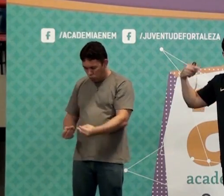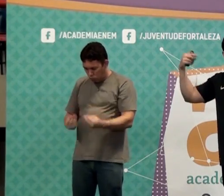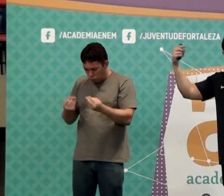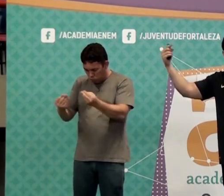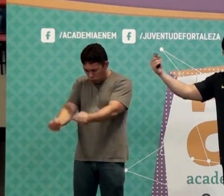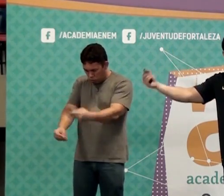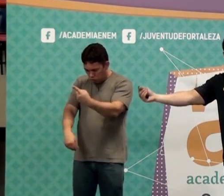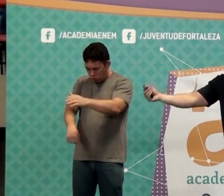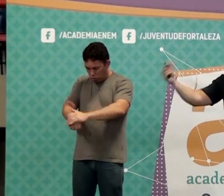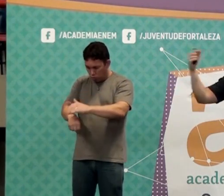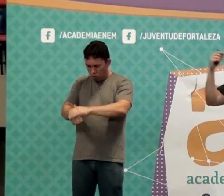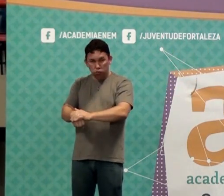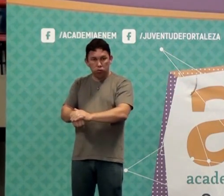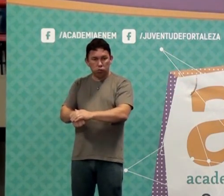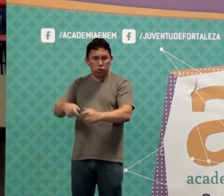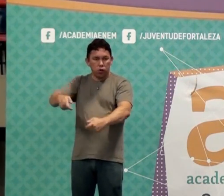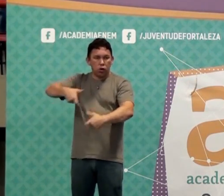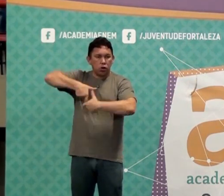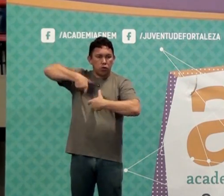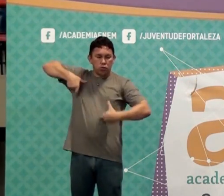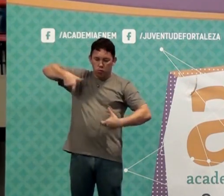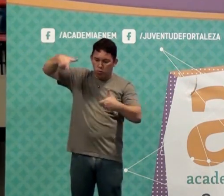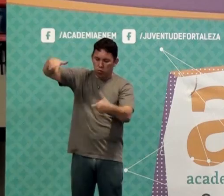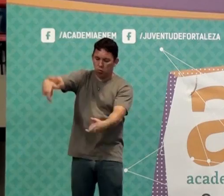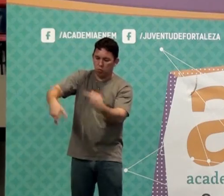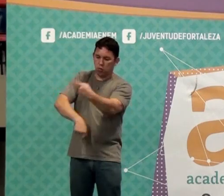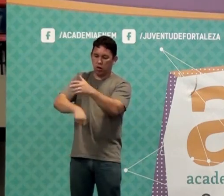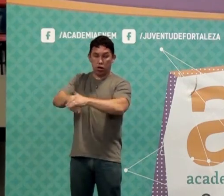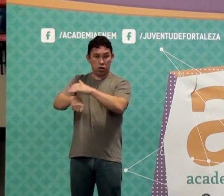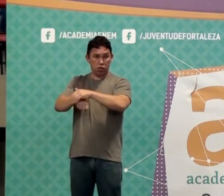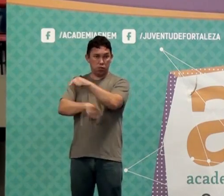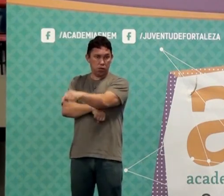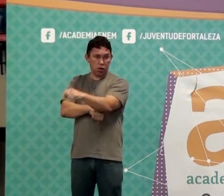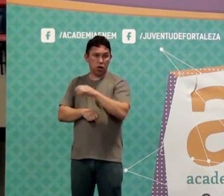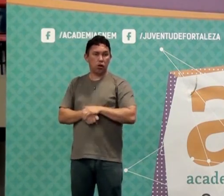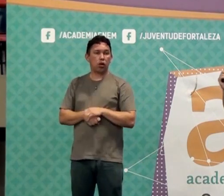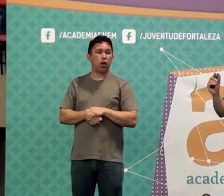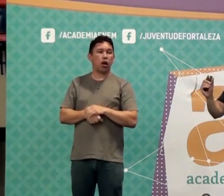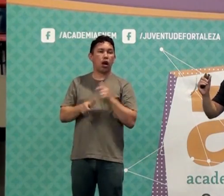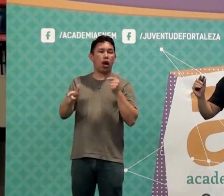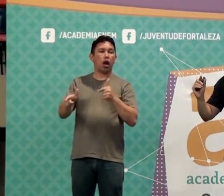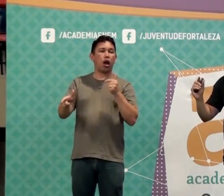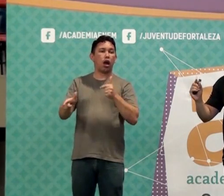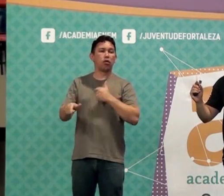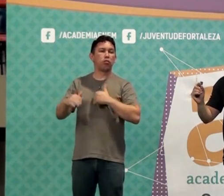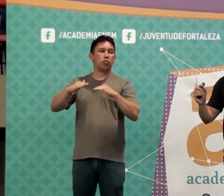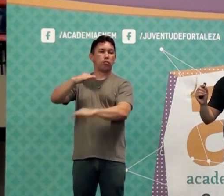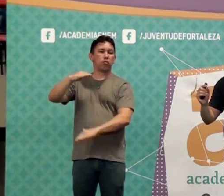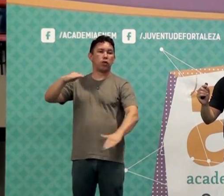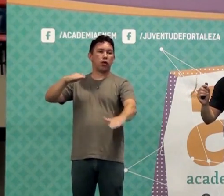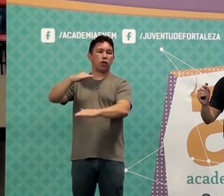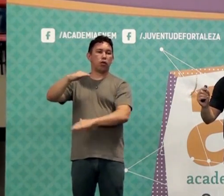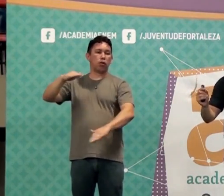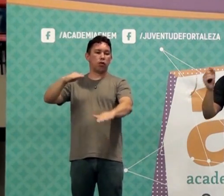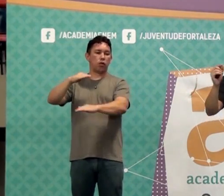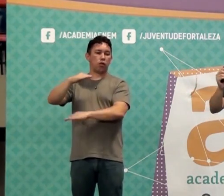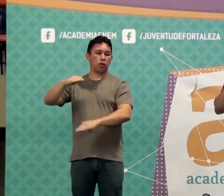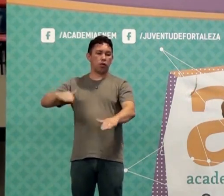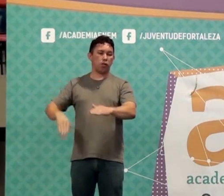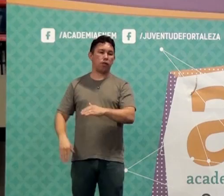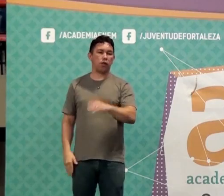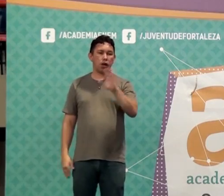suzerano. O suzerano é o nobre que me dá o título de vassalo. O nome da cerimônia onde ele me dá